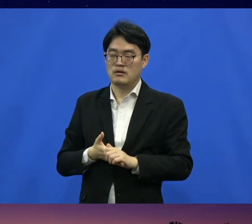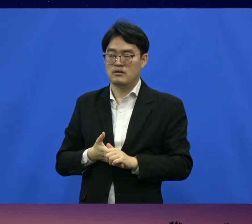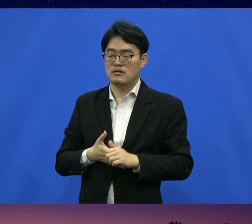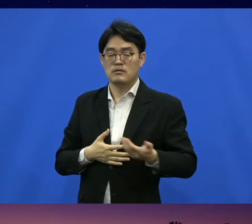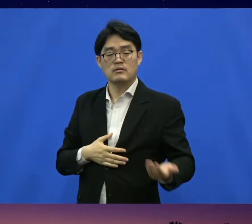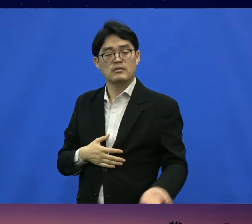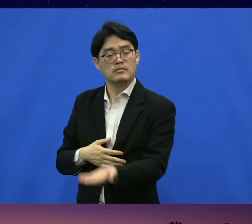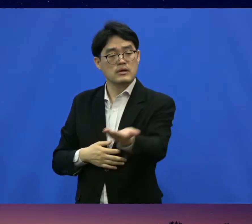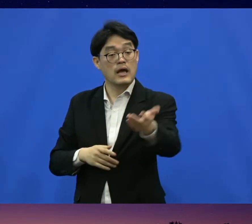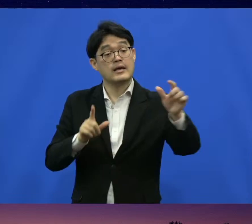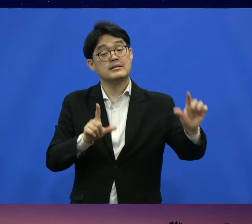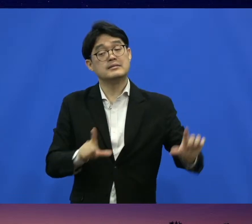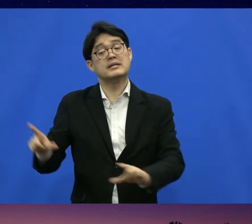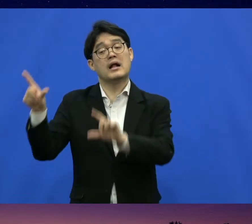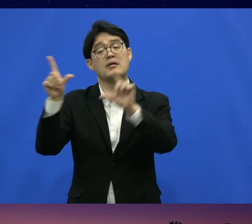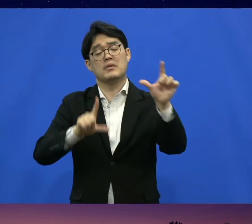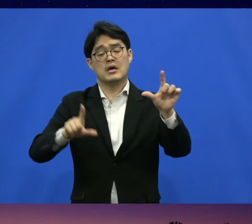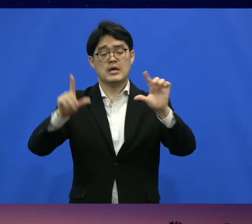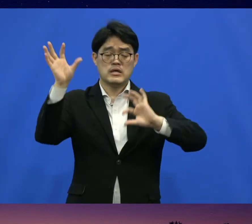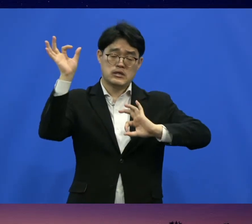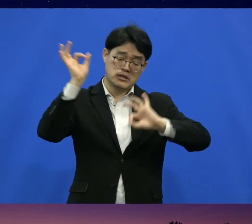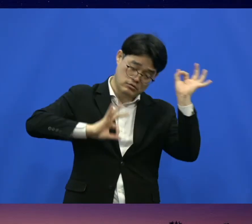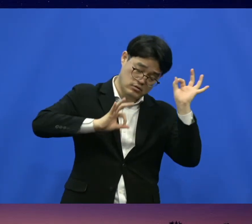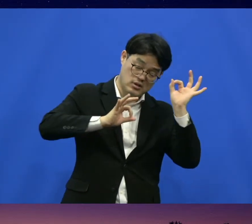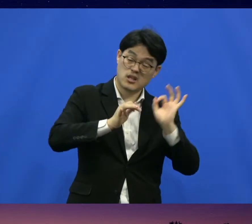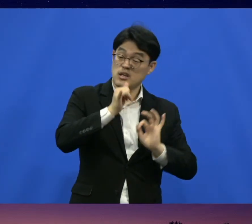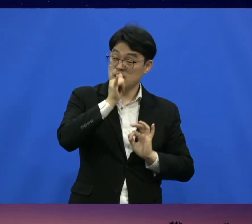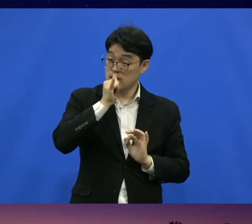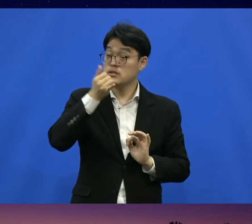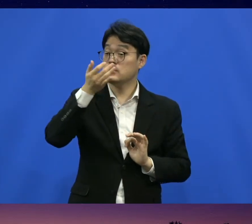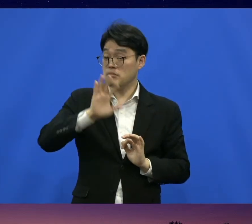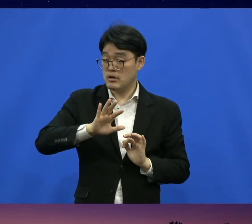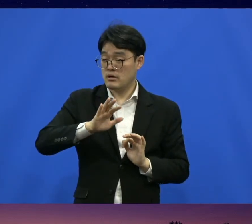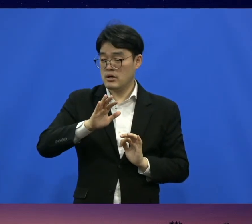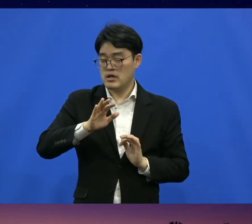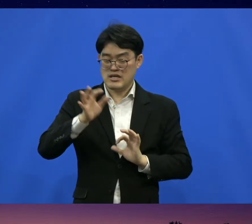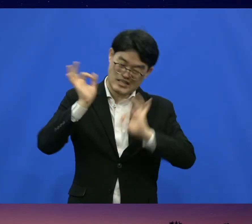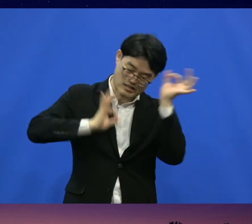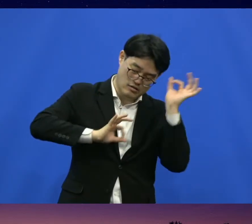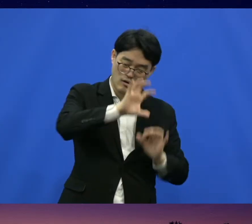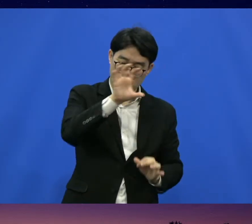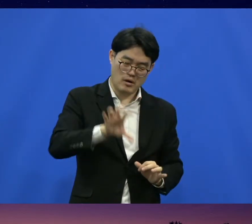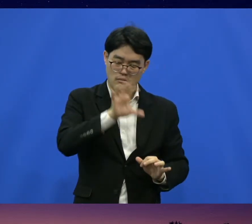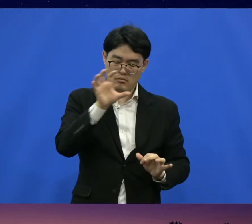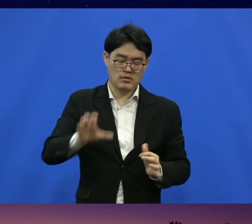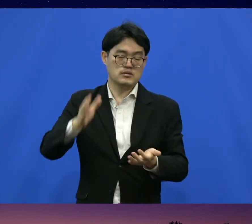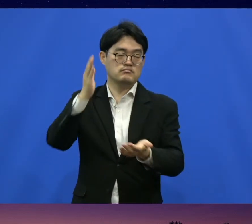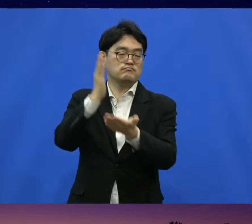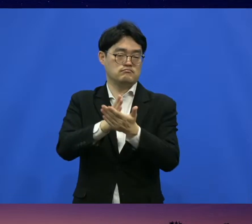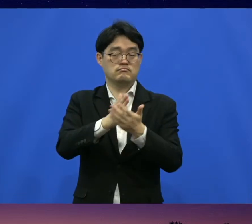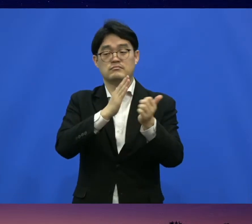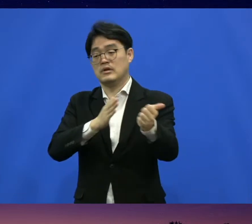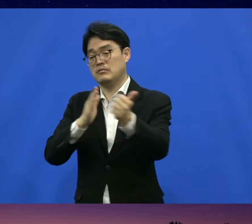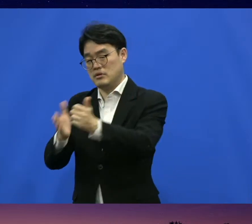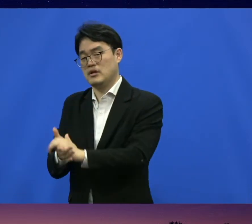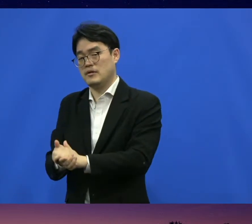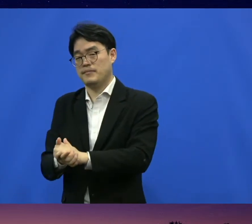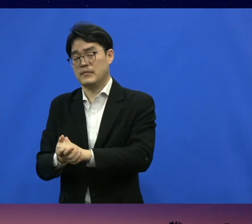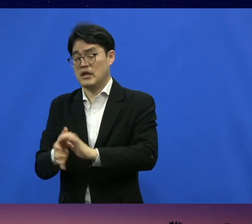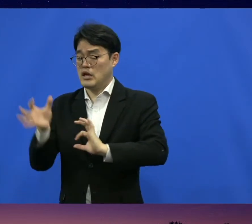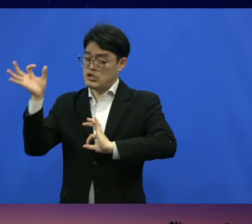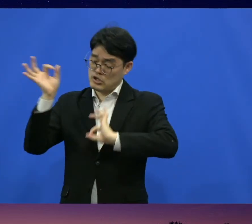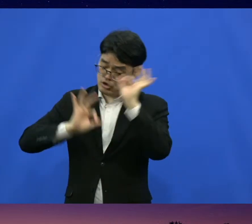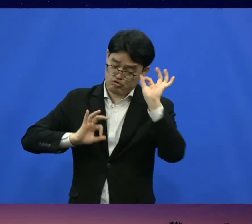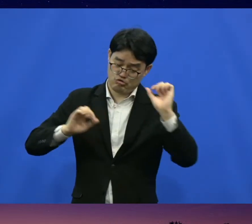것은 뭐냐면 실수를 반복하지 않는 거예요. 실수를 줄이는 게 우리의 삶의 지혜예요. 근데